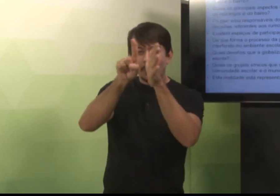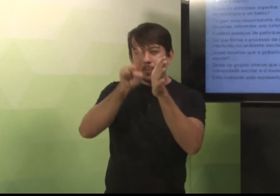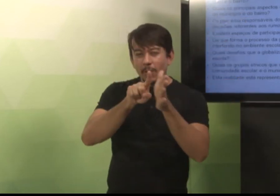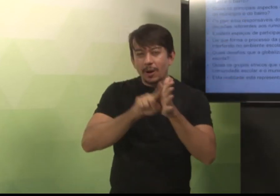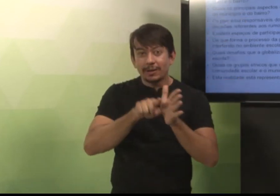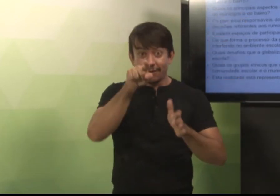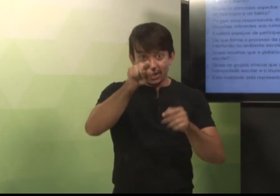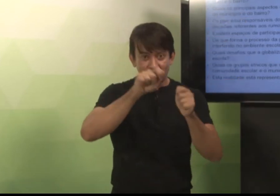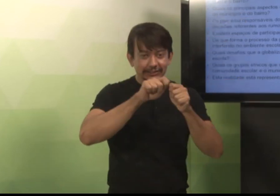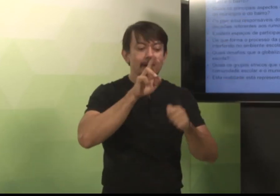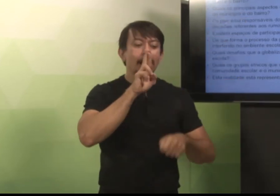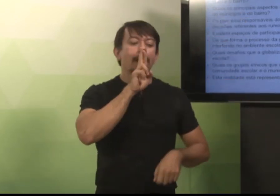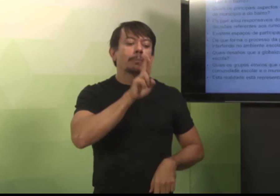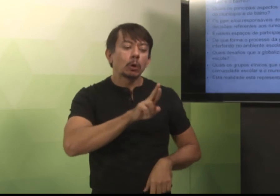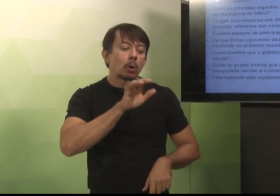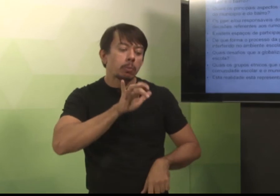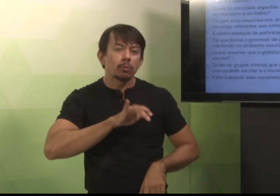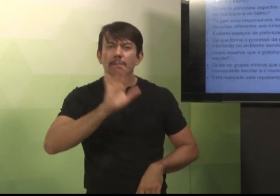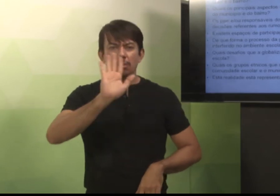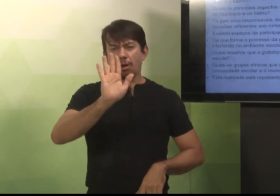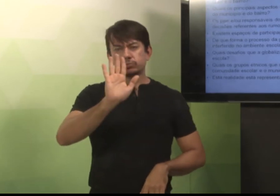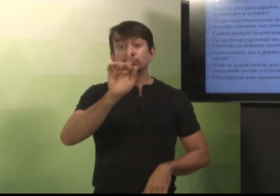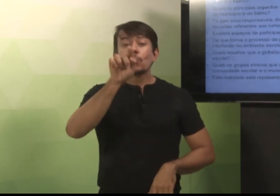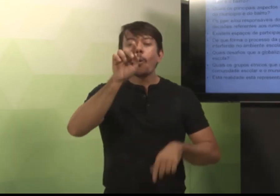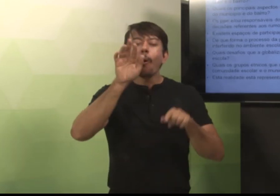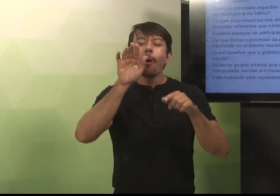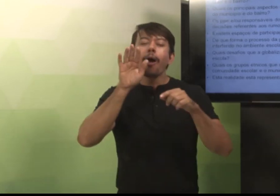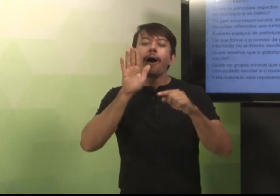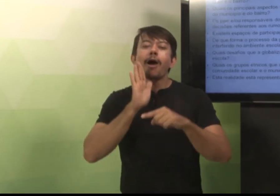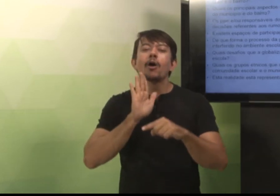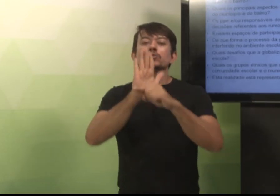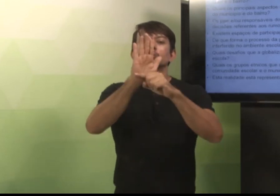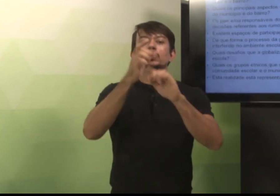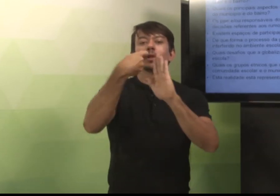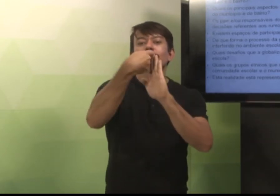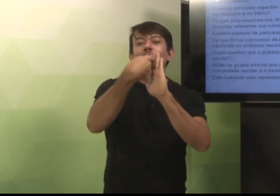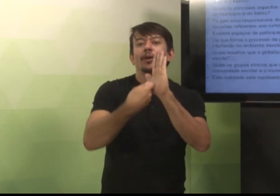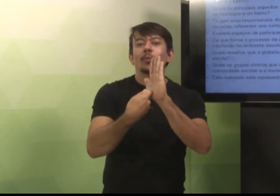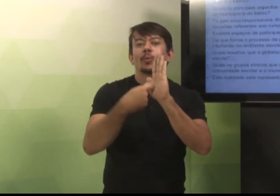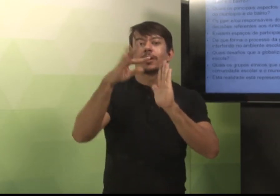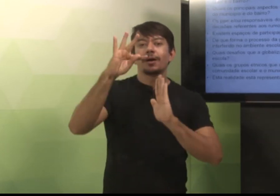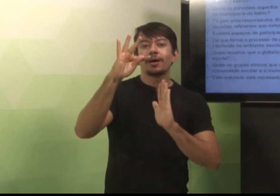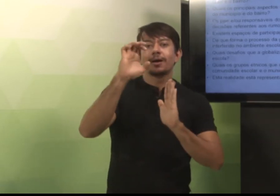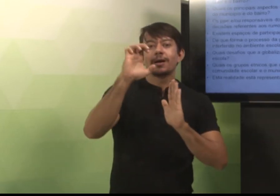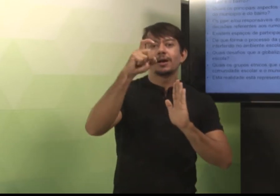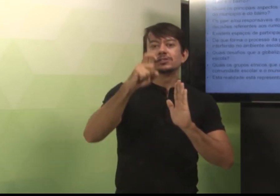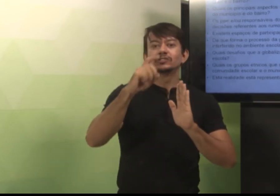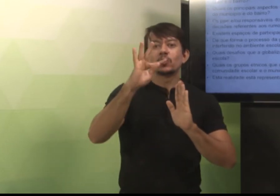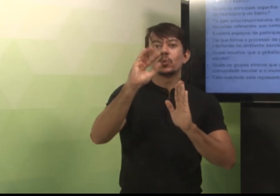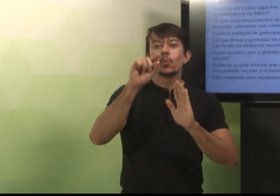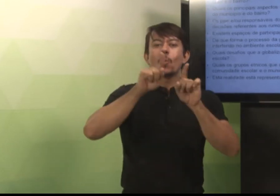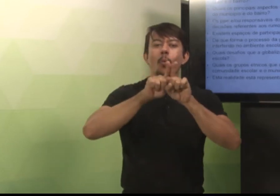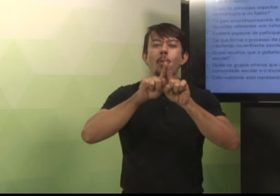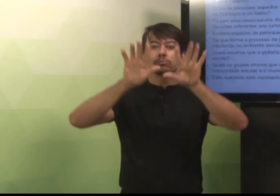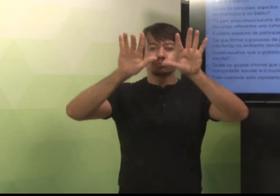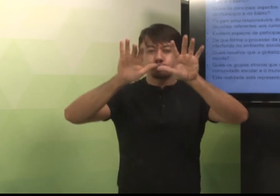pergunta-resposta. Não, não é necessário. Você não precisa fazer isso. Essas perguntas servem para